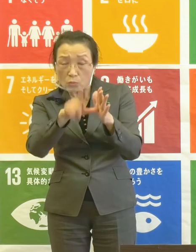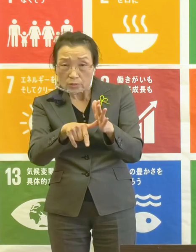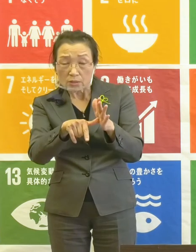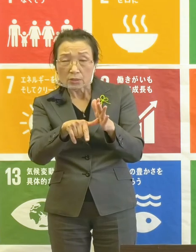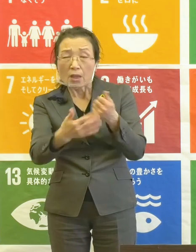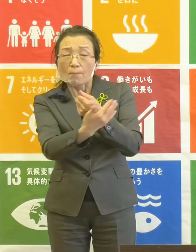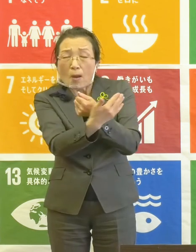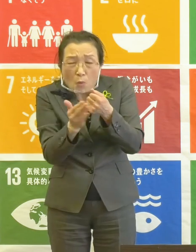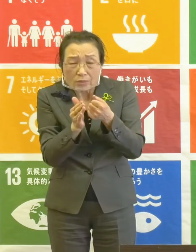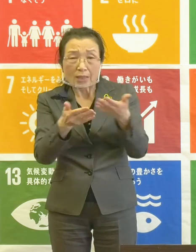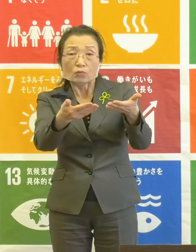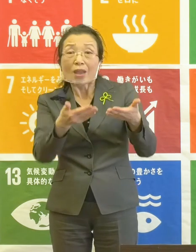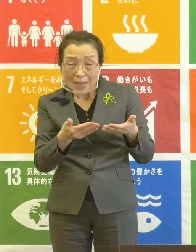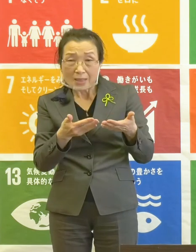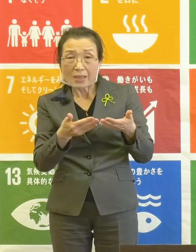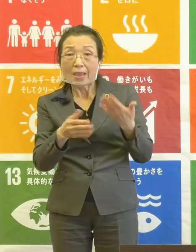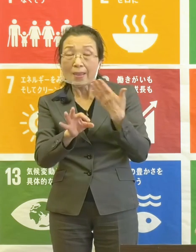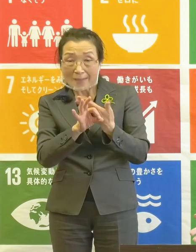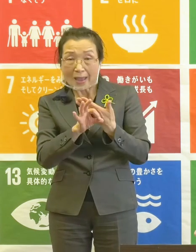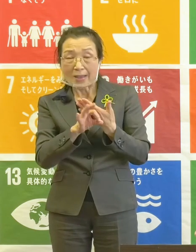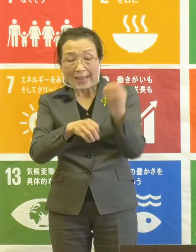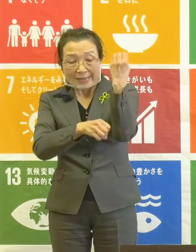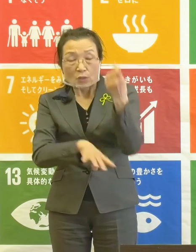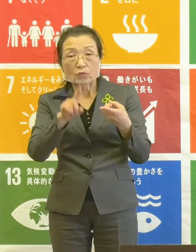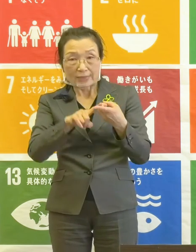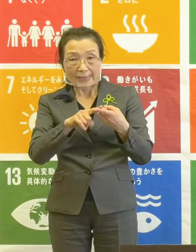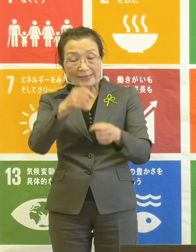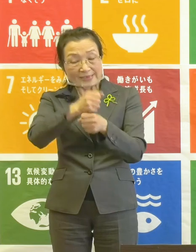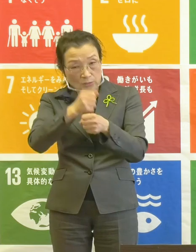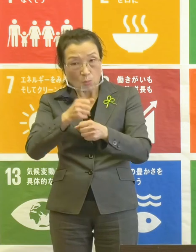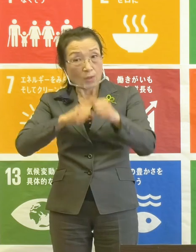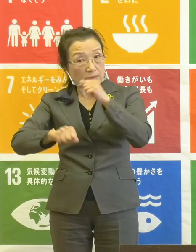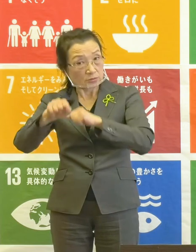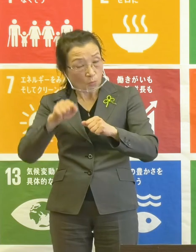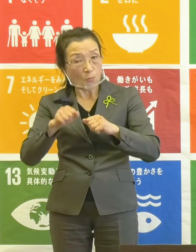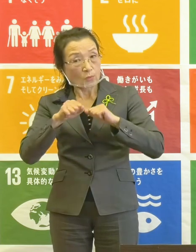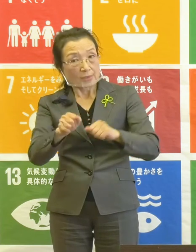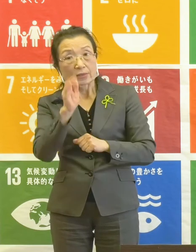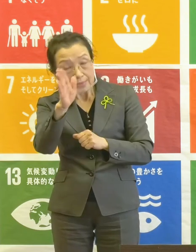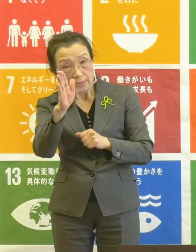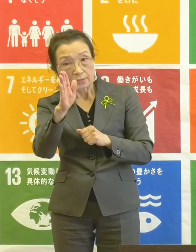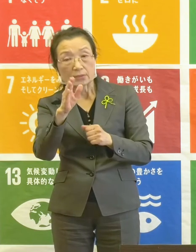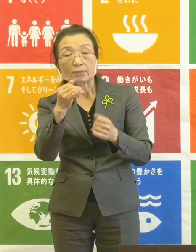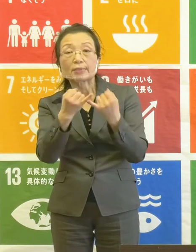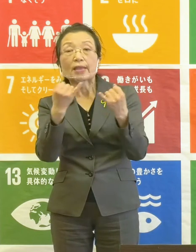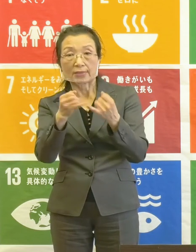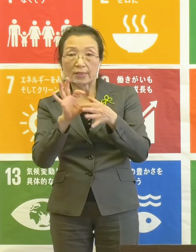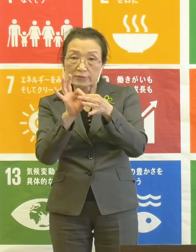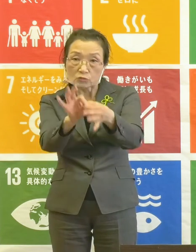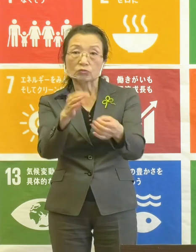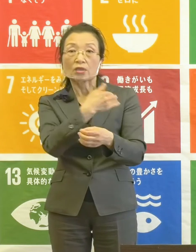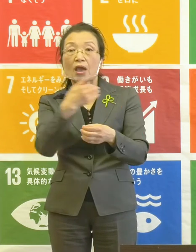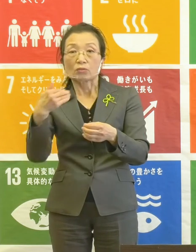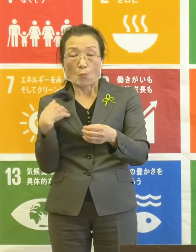ば、守ってくれれば、基本的には事業や活動も行ってくださいといった持続可能性を根